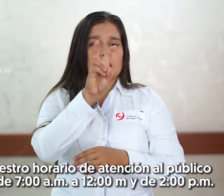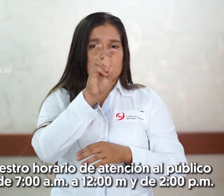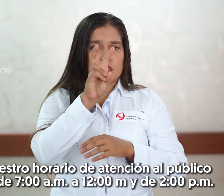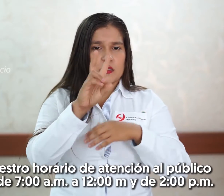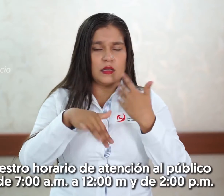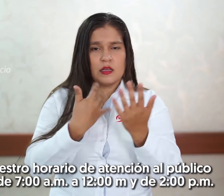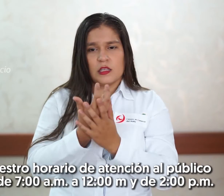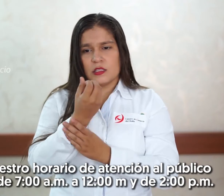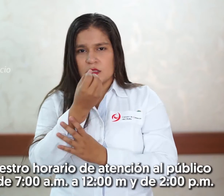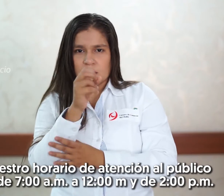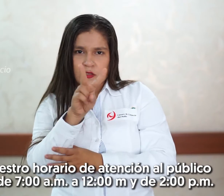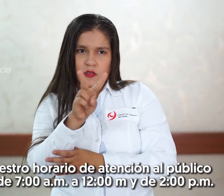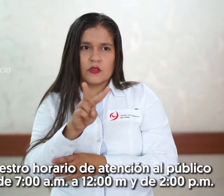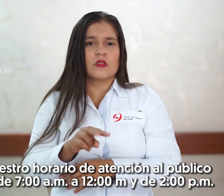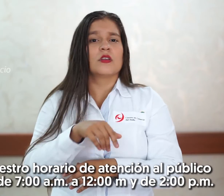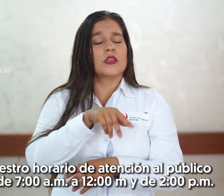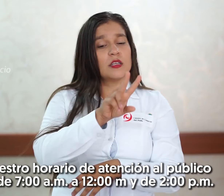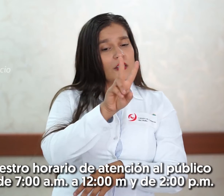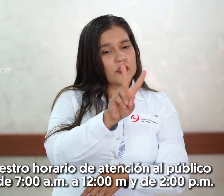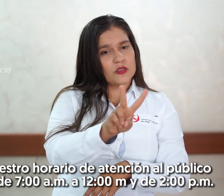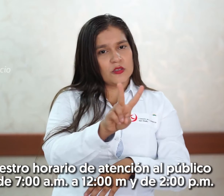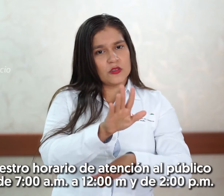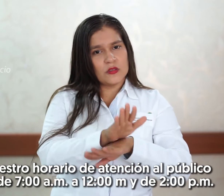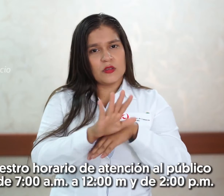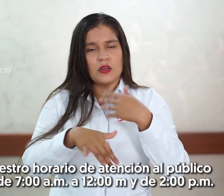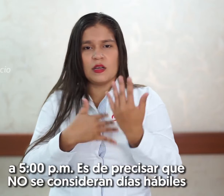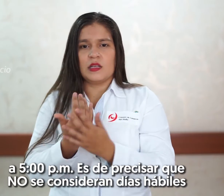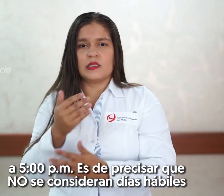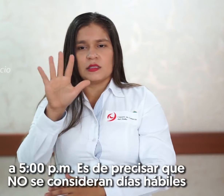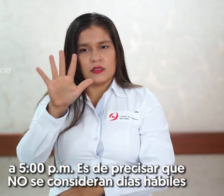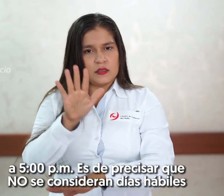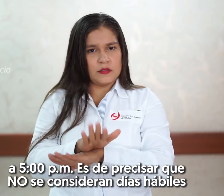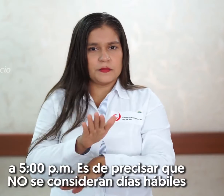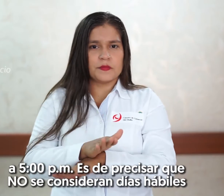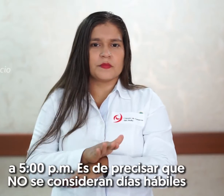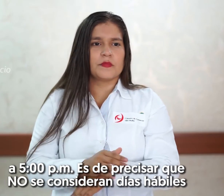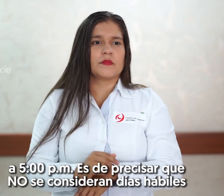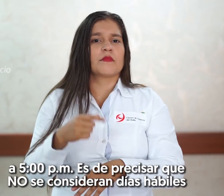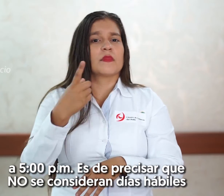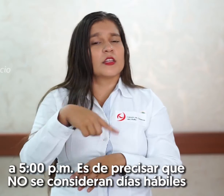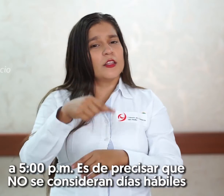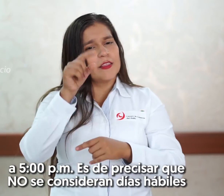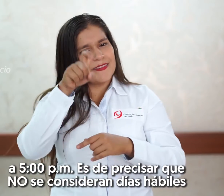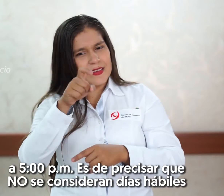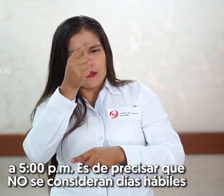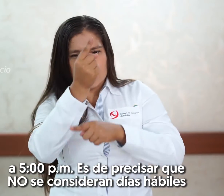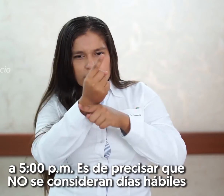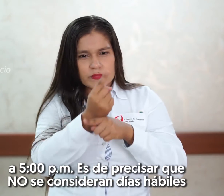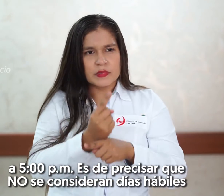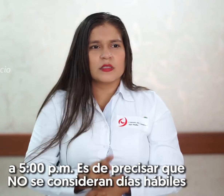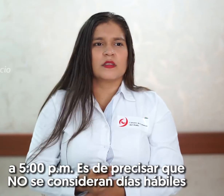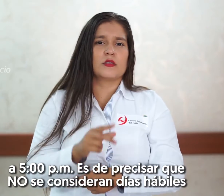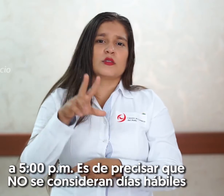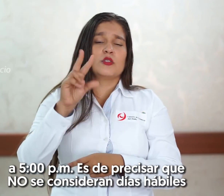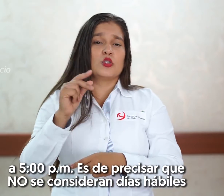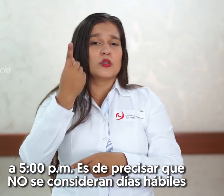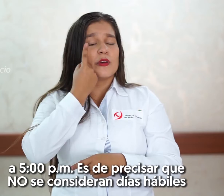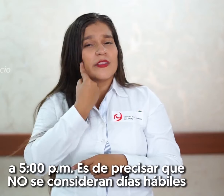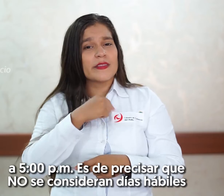de 7 a.m. a 12 a.m. y de 2 p.m. a 5 p.m. Es de precisar que no se consideran días hábiles